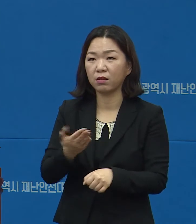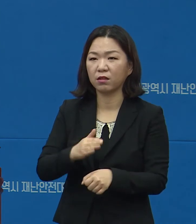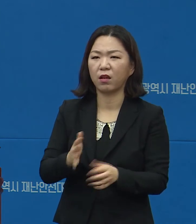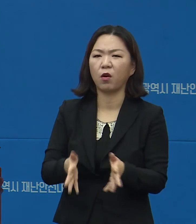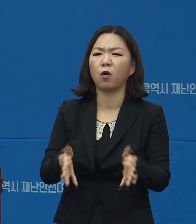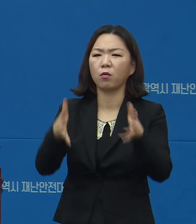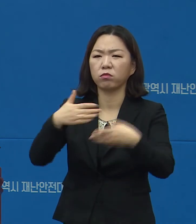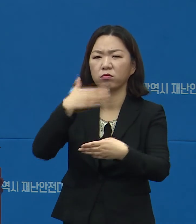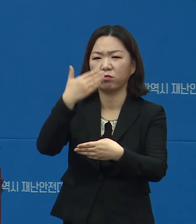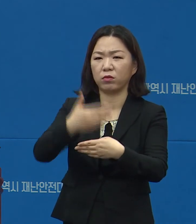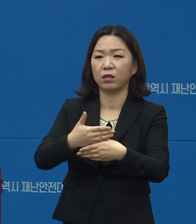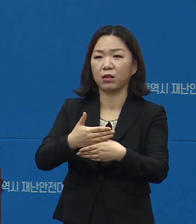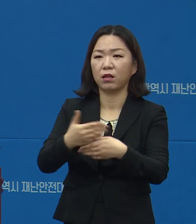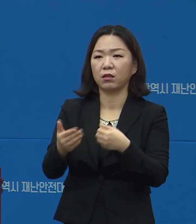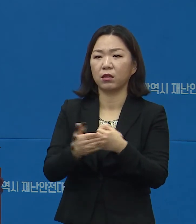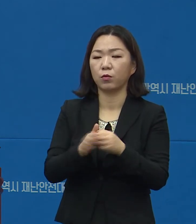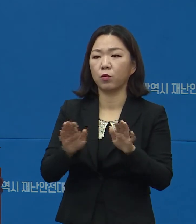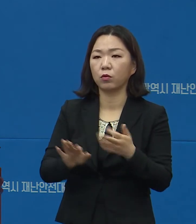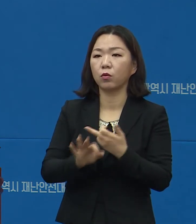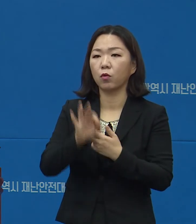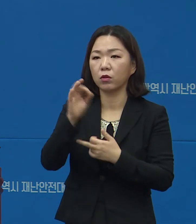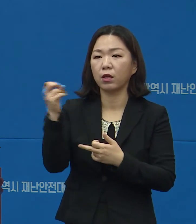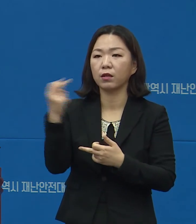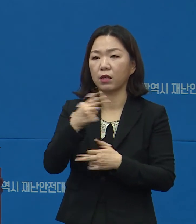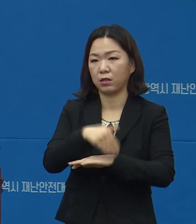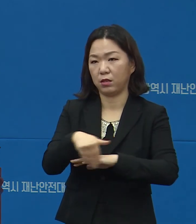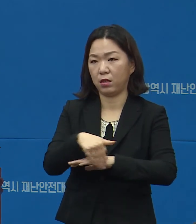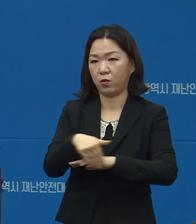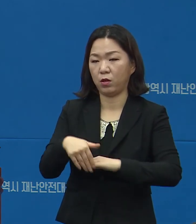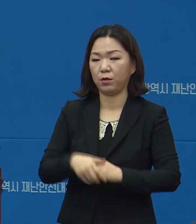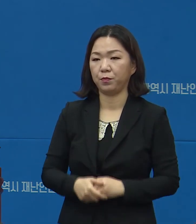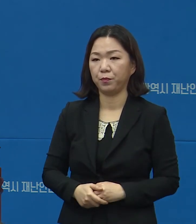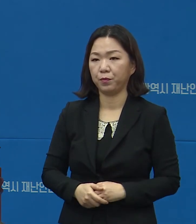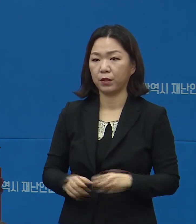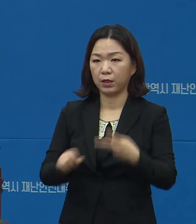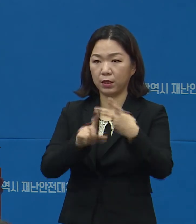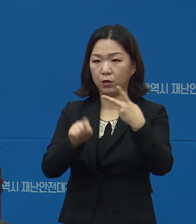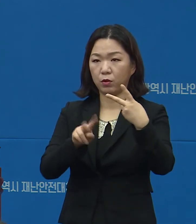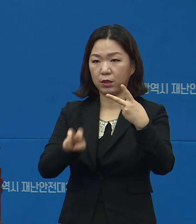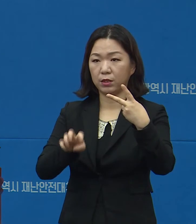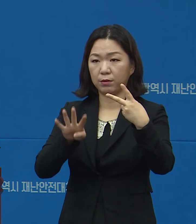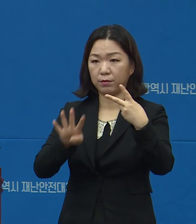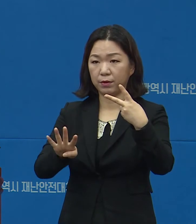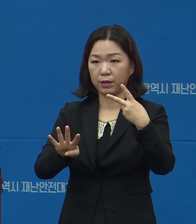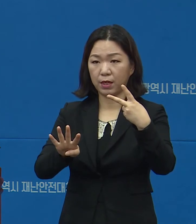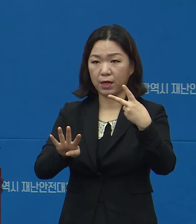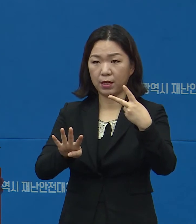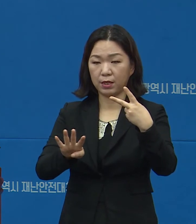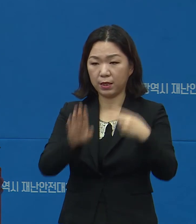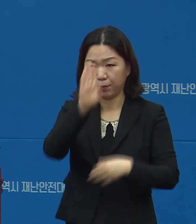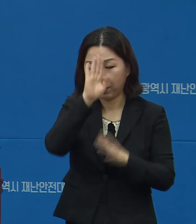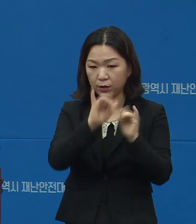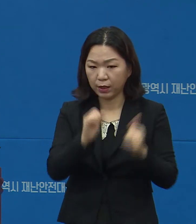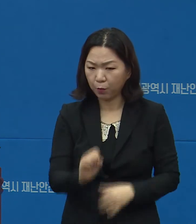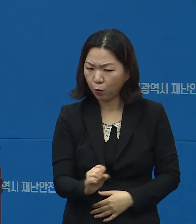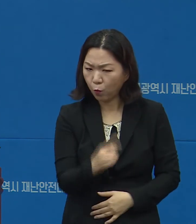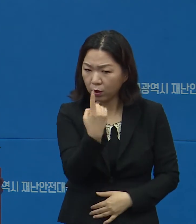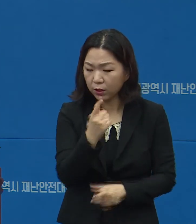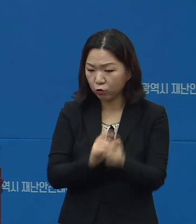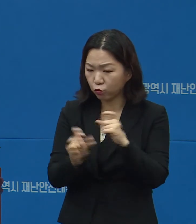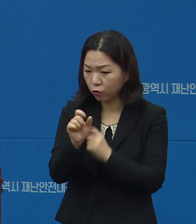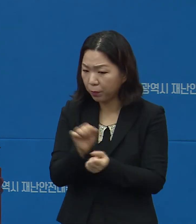폐쇄되어 있어서 하지 않았고 오전에 다시 역학 조사를 할 예정입니다. 그래서 2월 24일로 인한 추가 발생인지 아니면